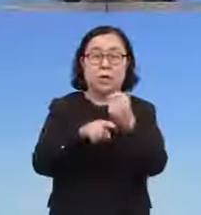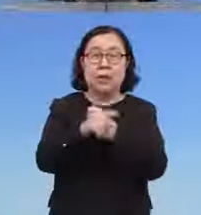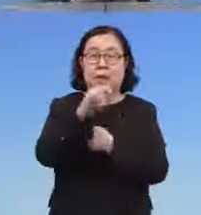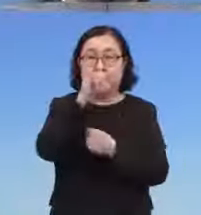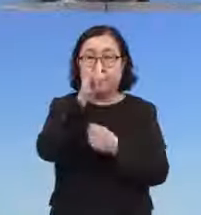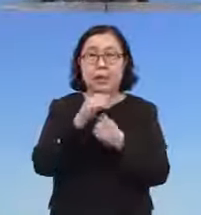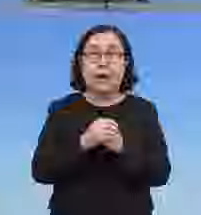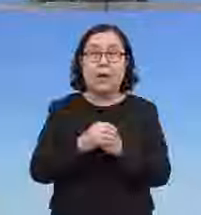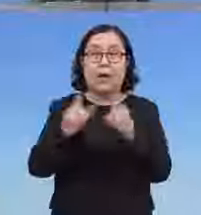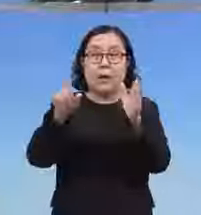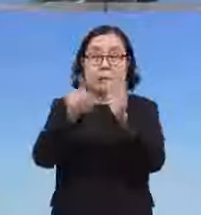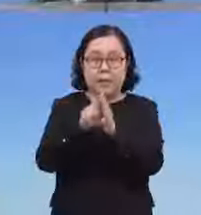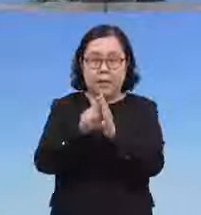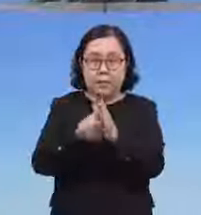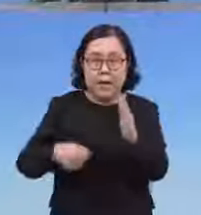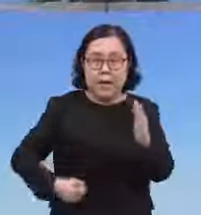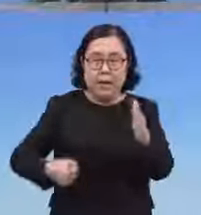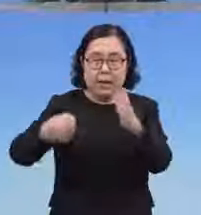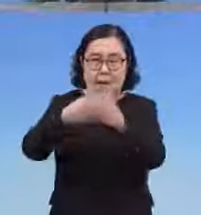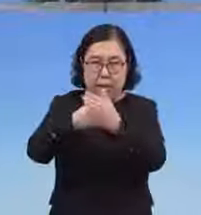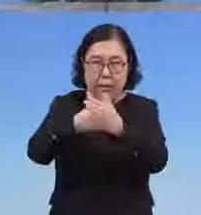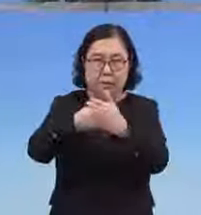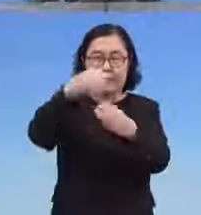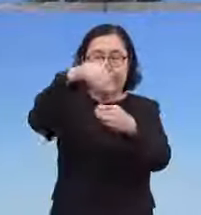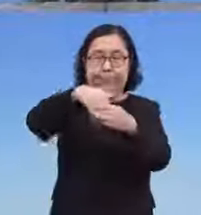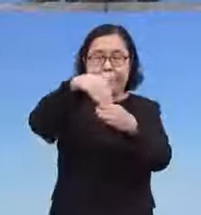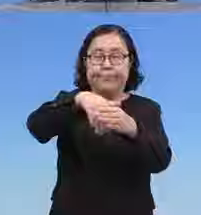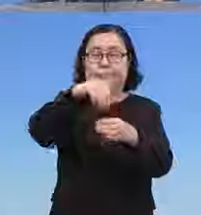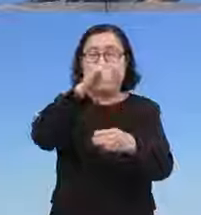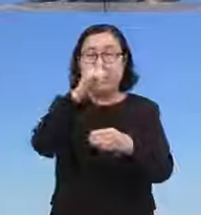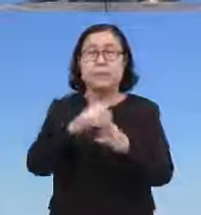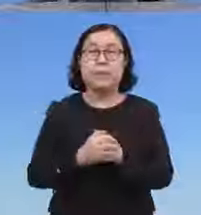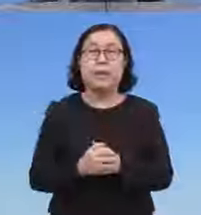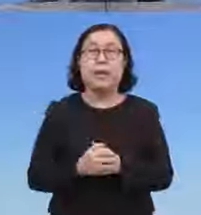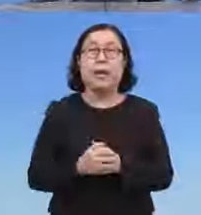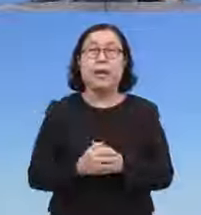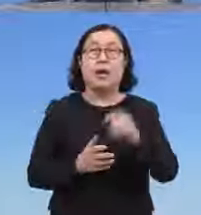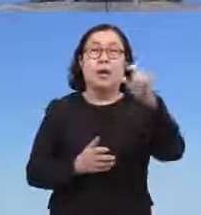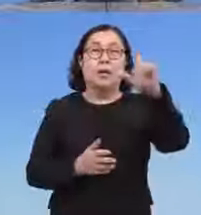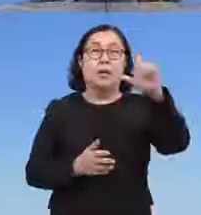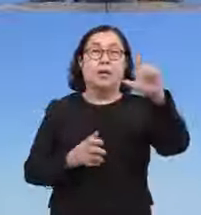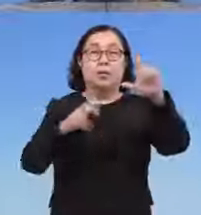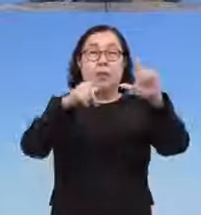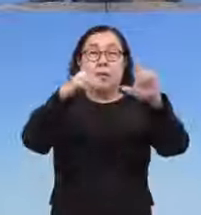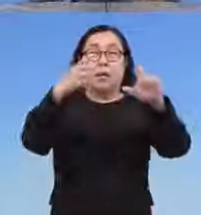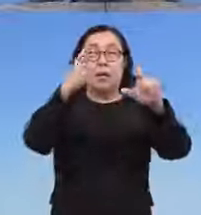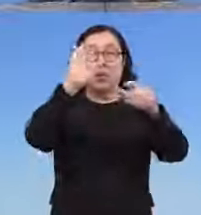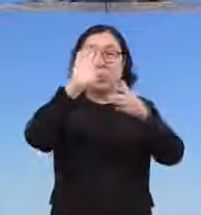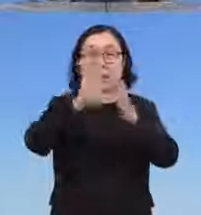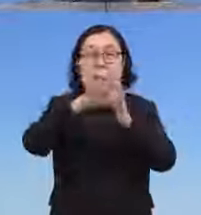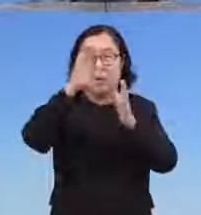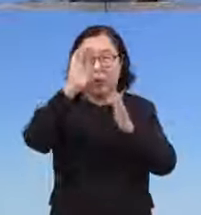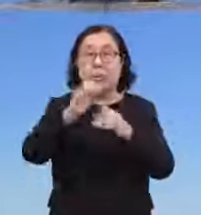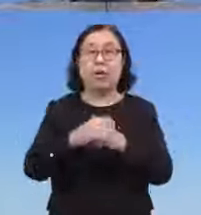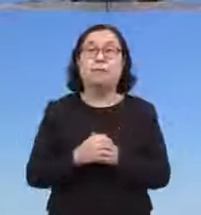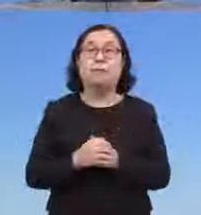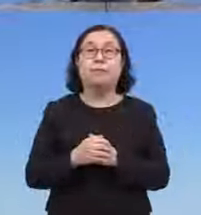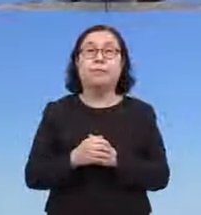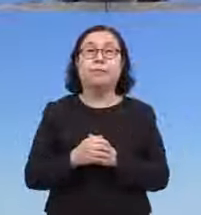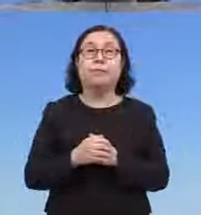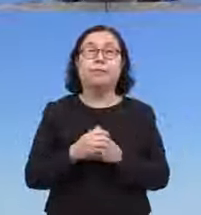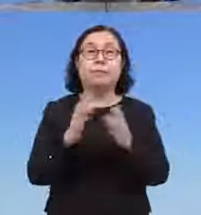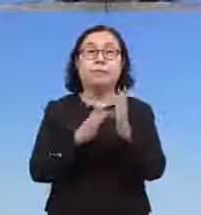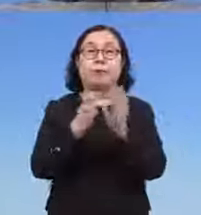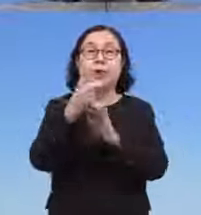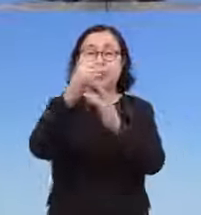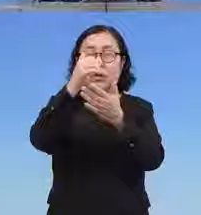부여할 수 있는데 여기에는 믿음의 결단이 담겨져 있기 때문입니다. 제가 앞에서 15절 설명할 때 말씀 다시 한번